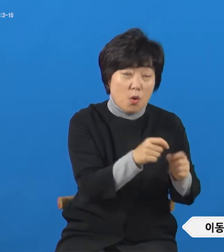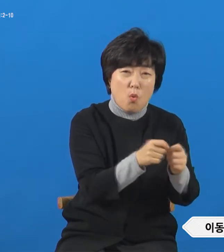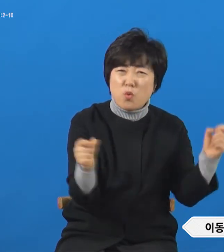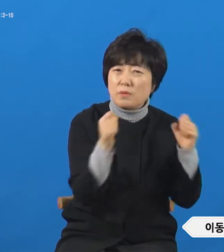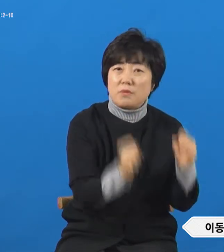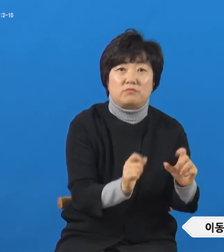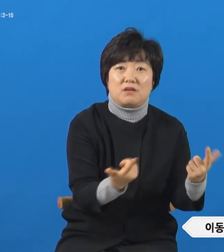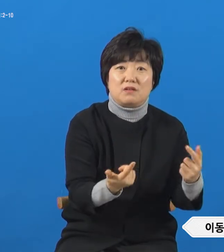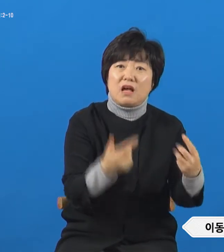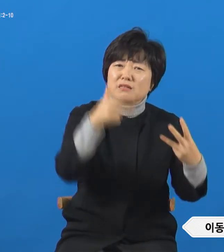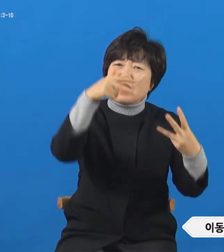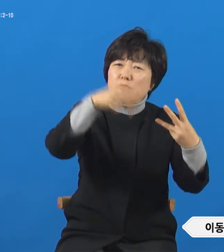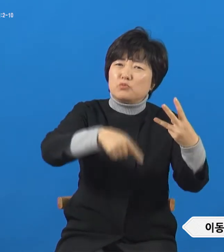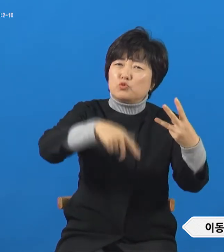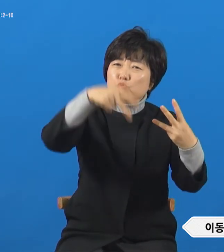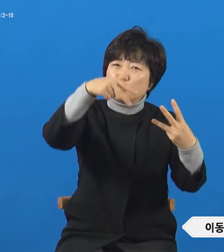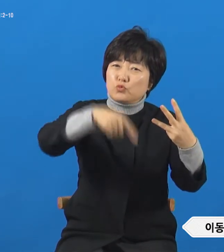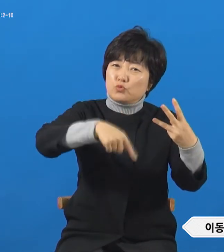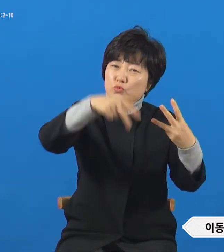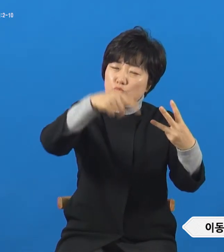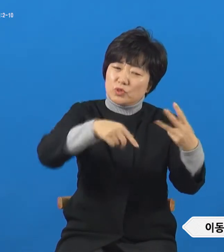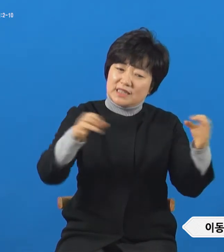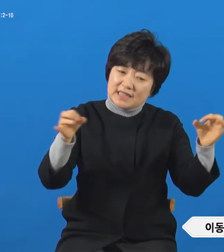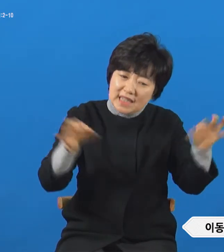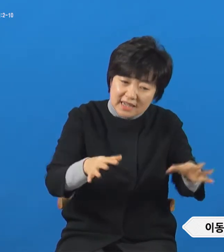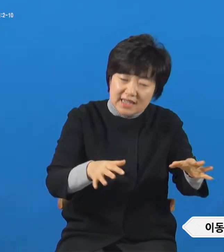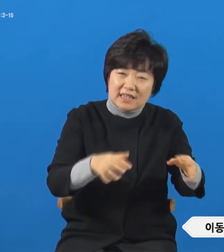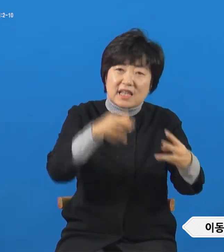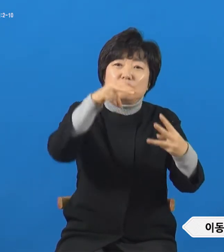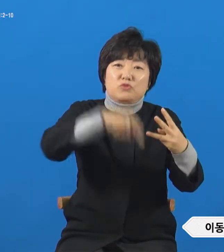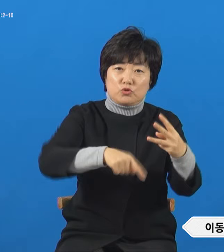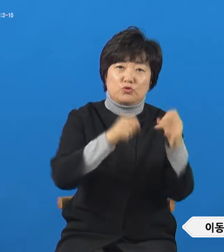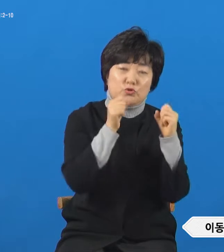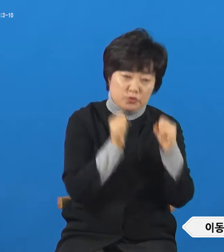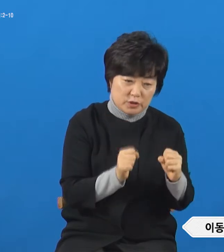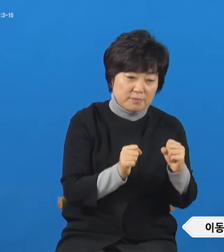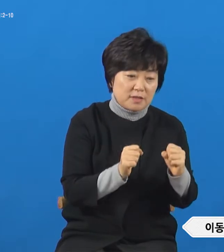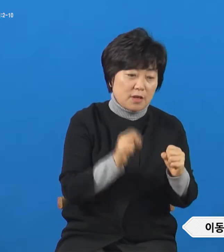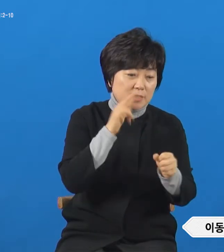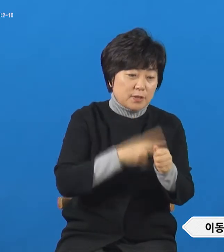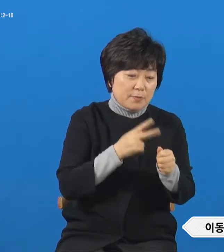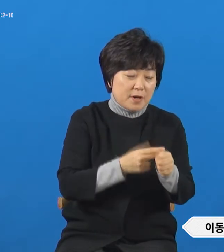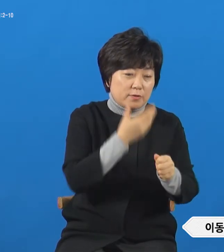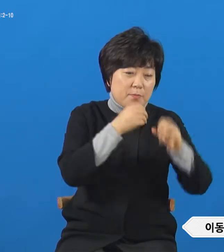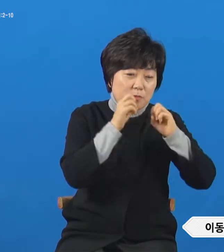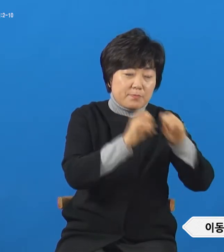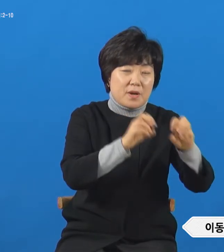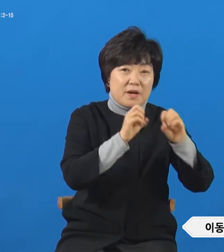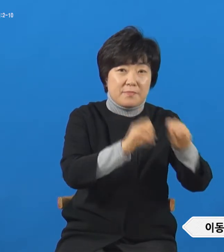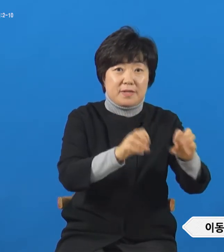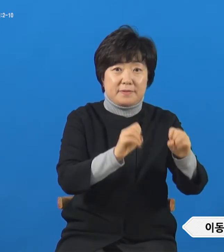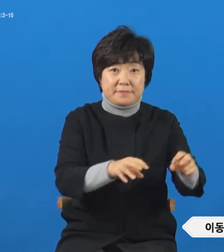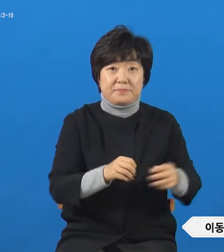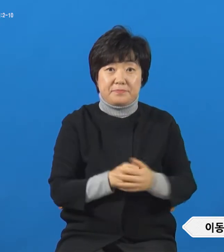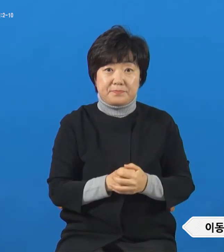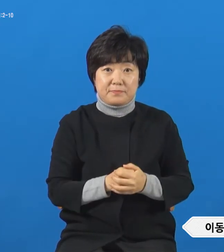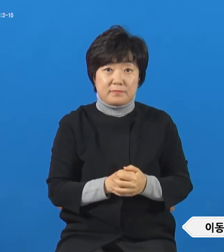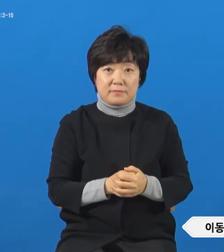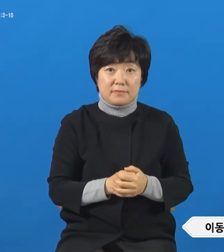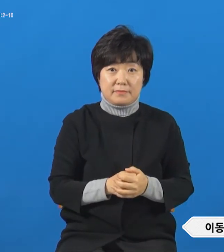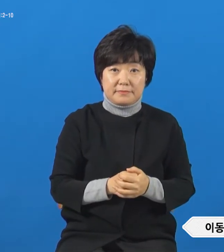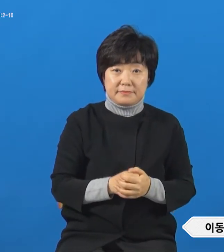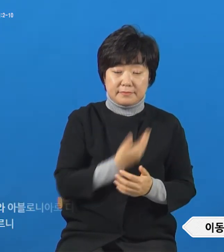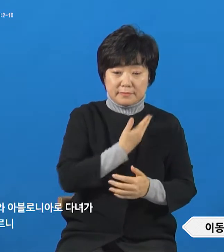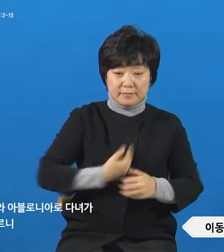복음을 전한 것으로 사도행전의 기자는 기록합니다. 다 함께 사도행전 17장 1절과